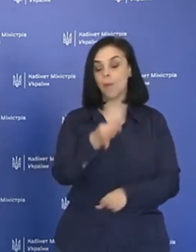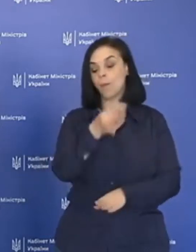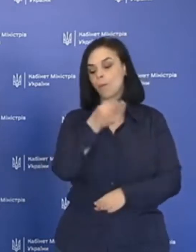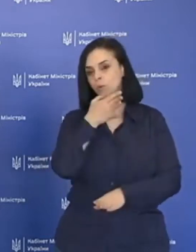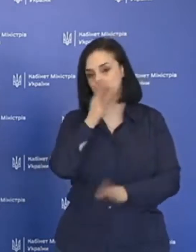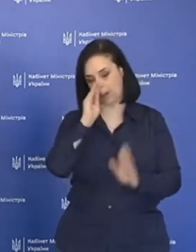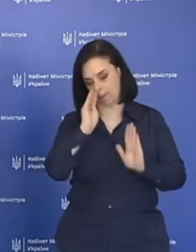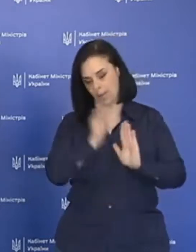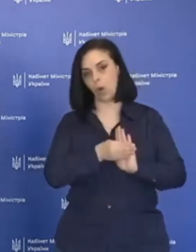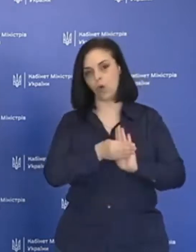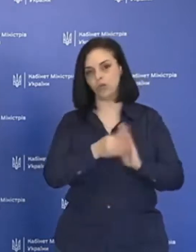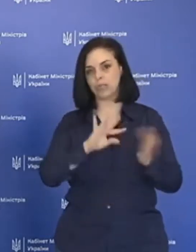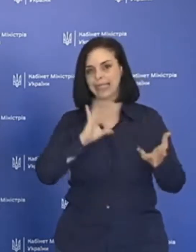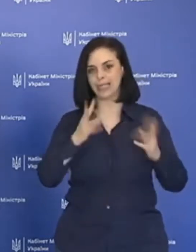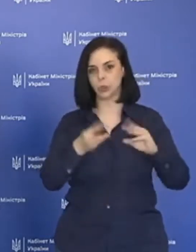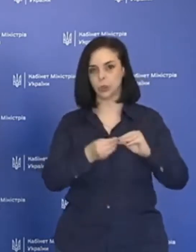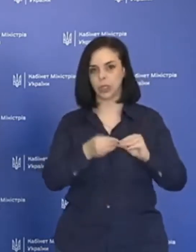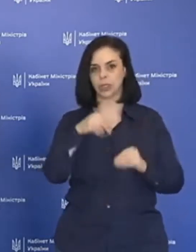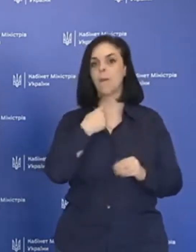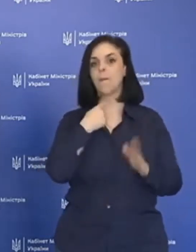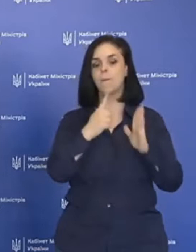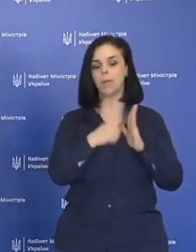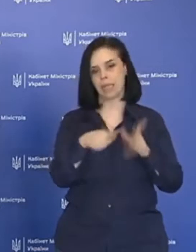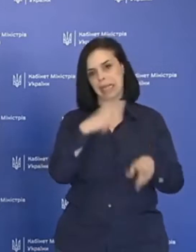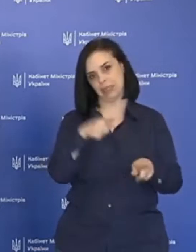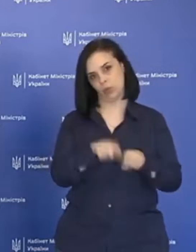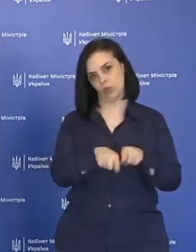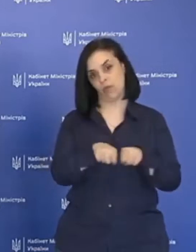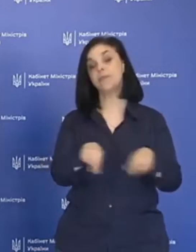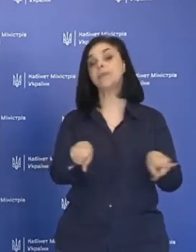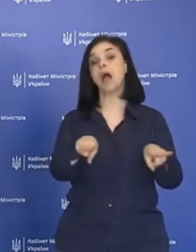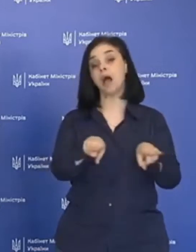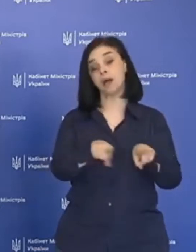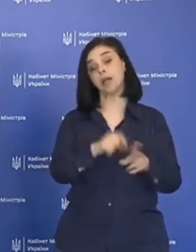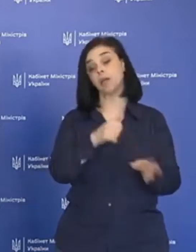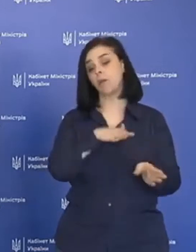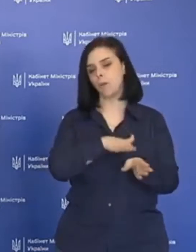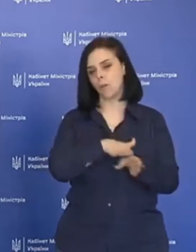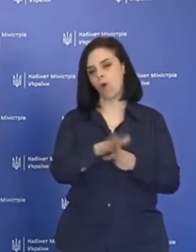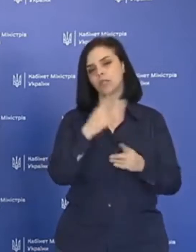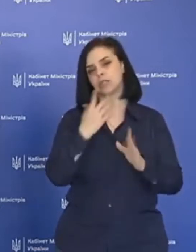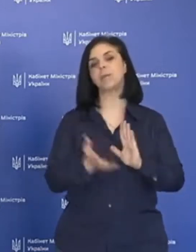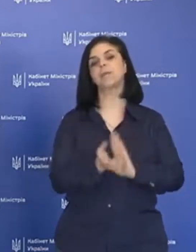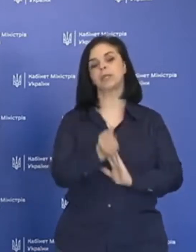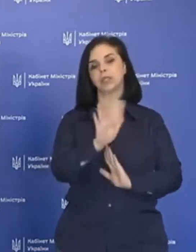будь-яке приховування результатів ПЛР-тестування. А так ми повністю це